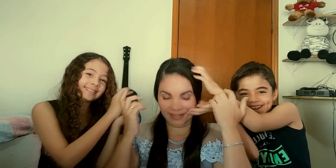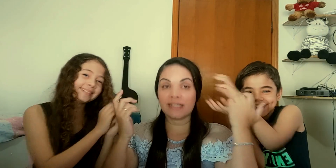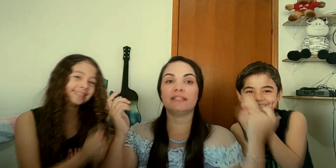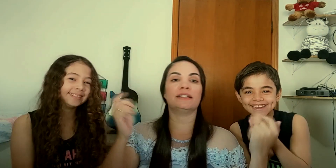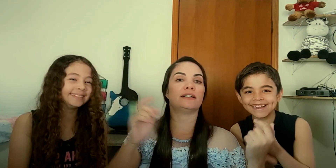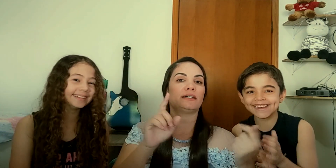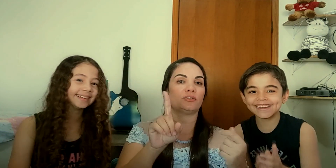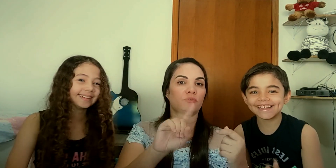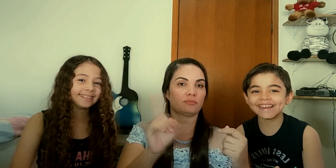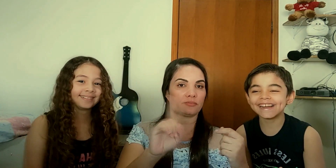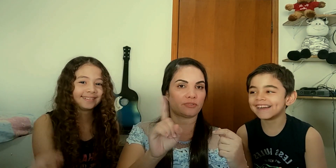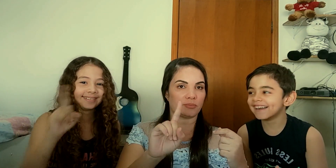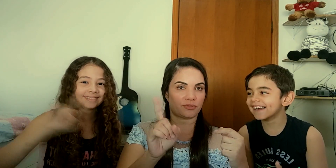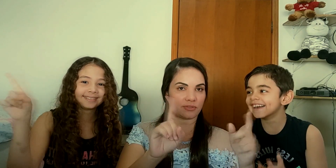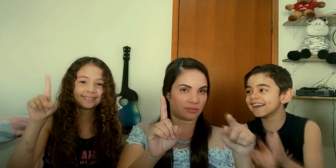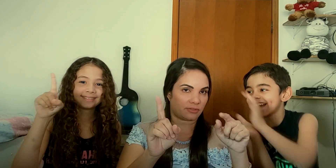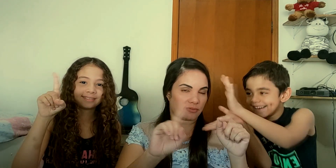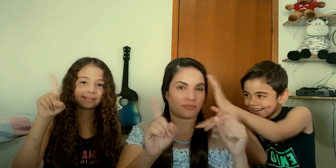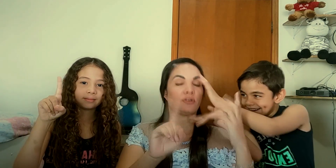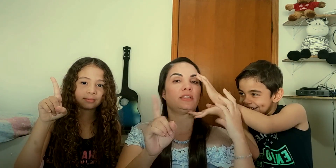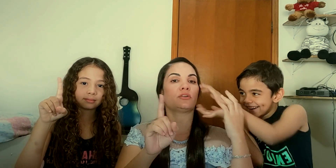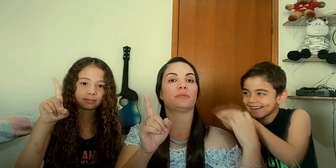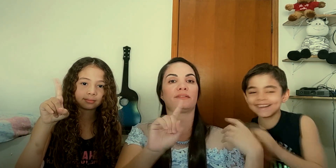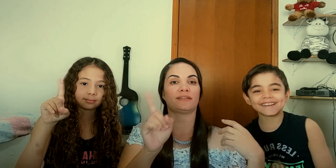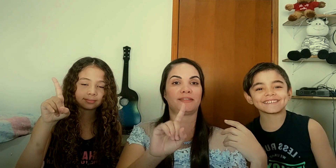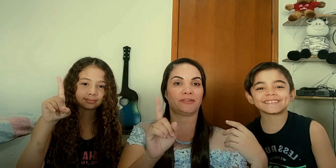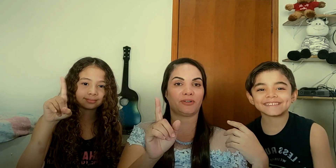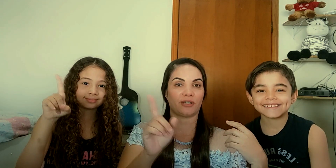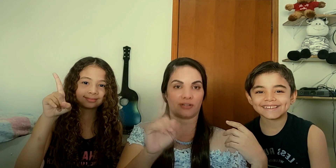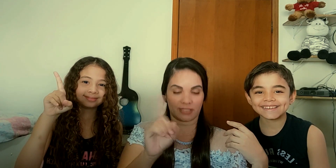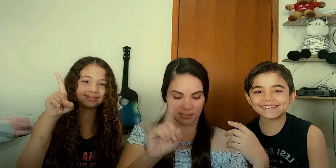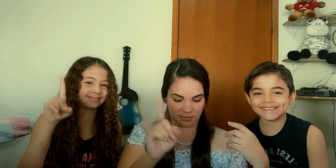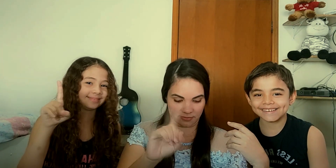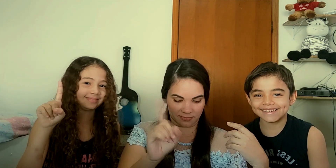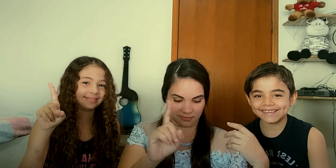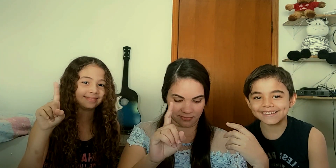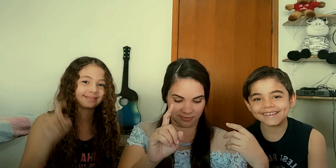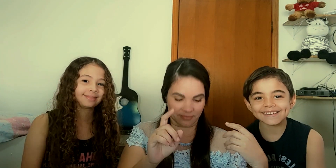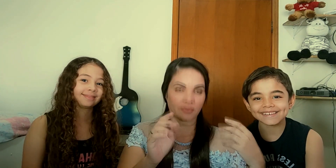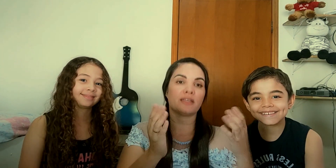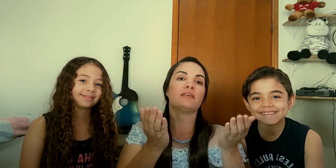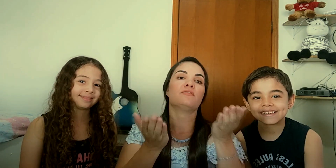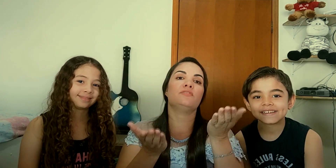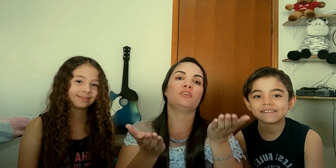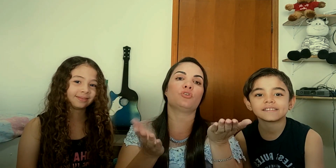Não. Vamos. Henrico, presta atenção agora. Não. Virou.